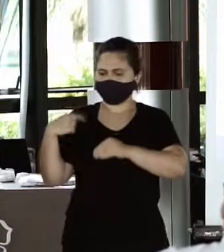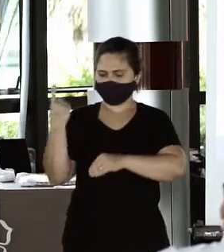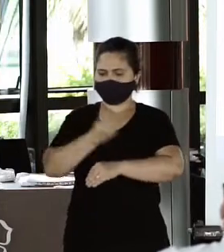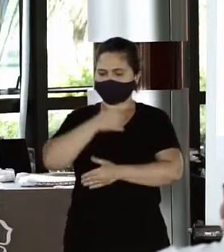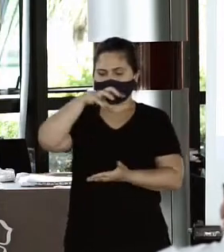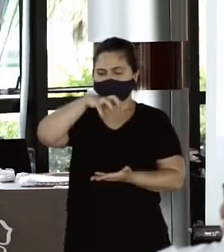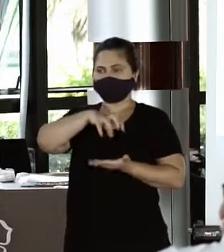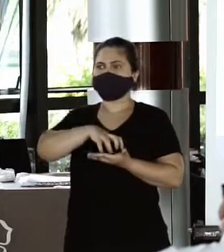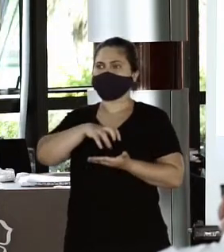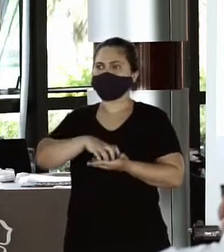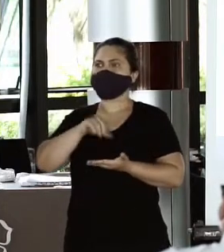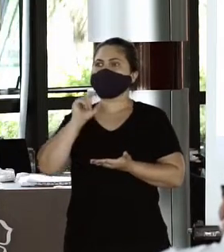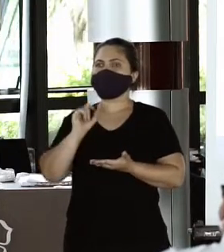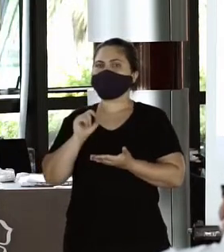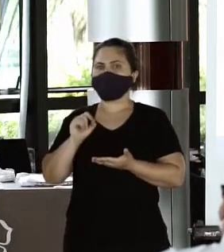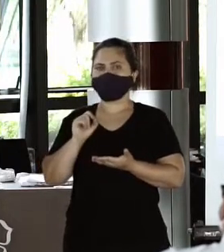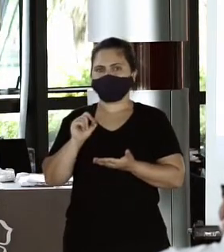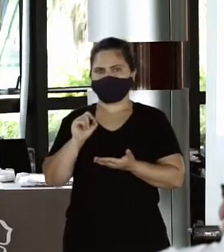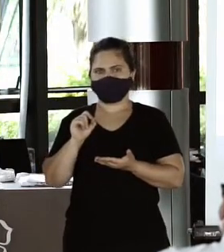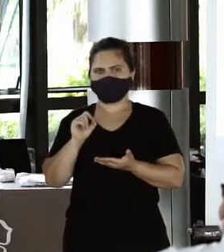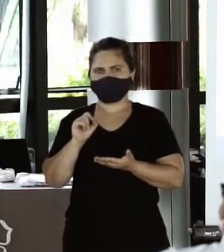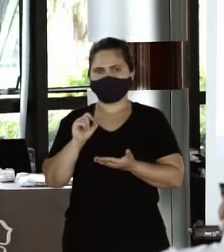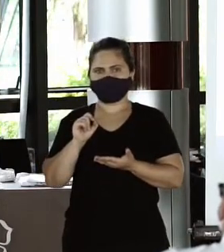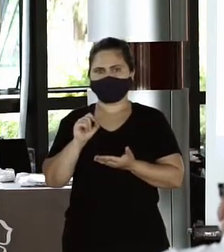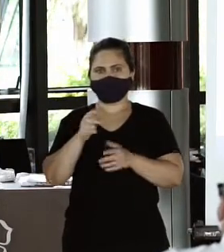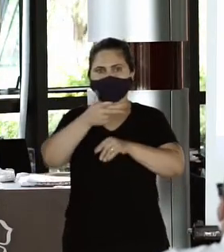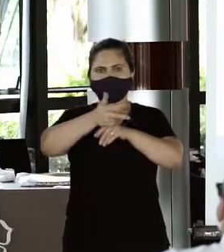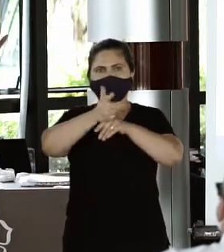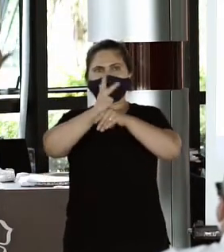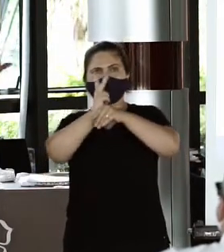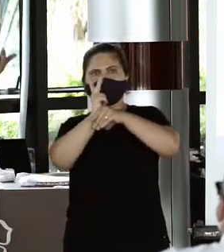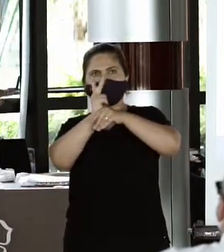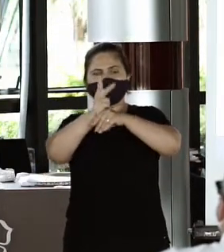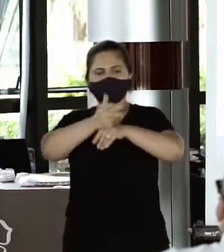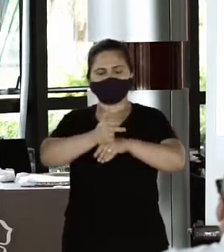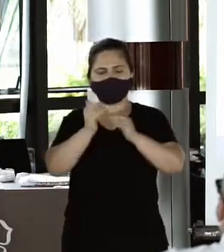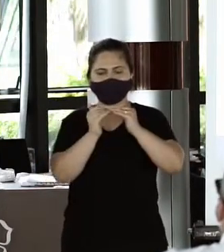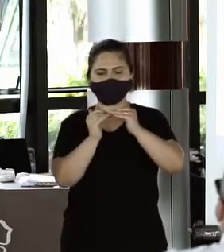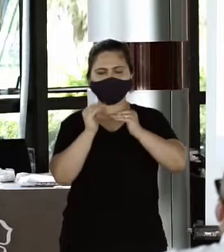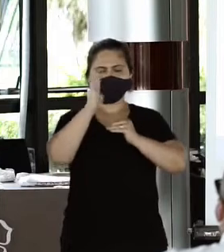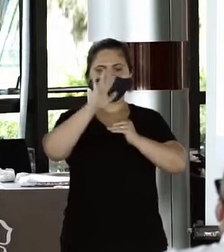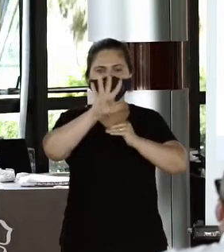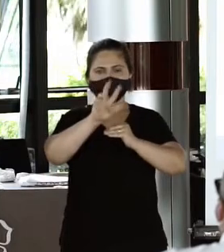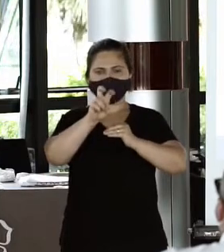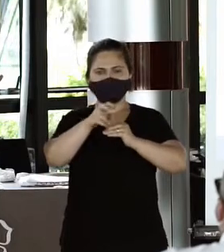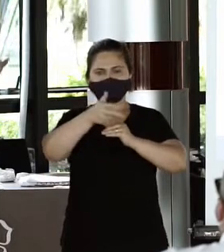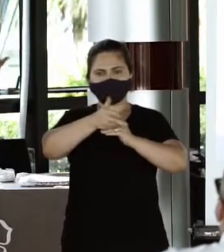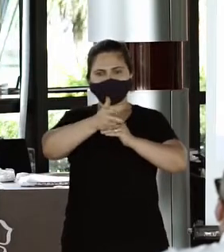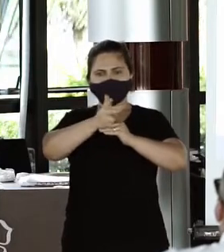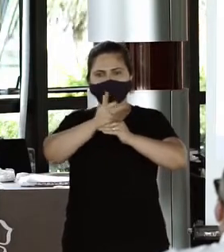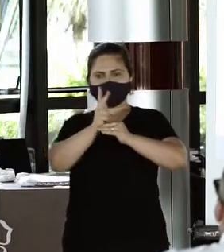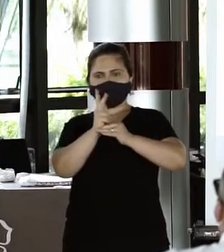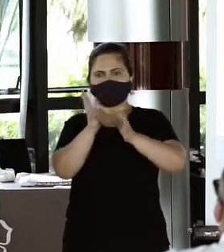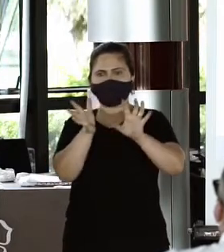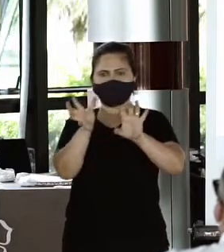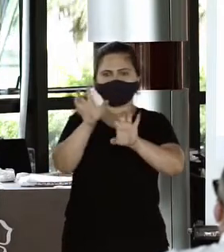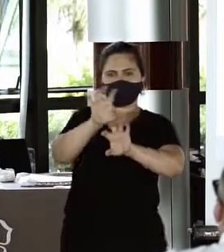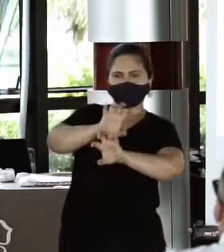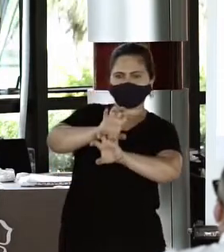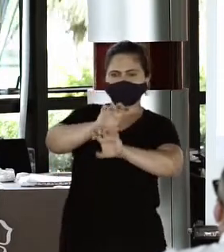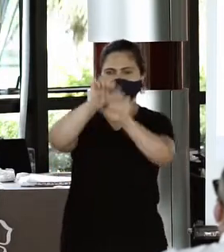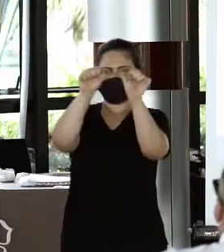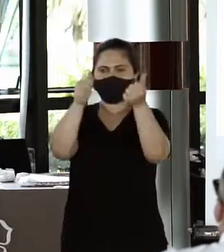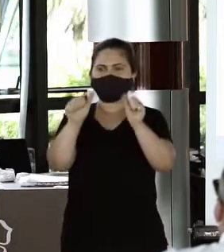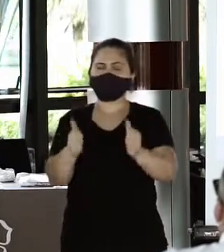área, de que angulações superiores a 45 graus trazem distorções nas imagens,